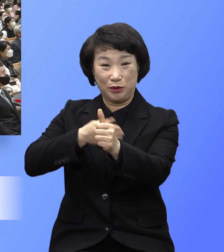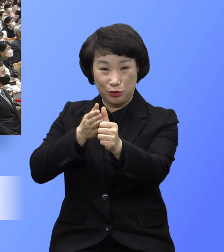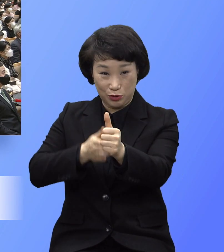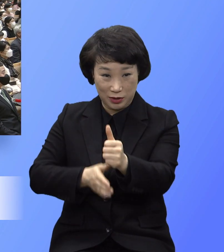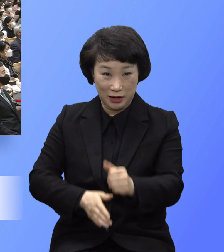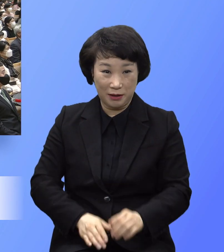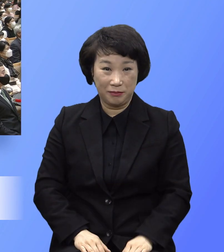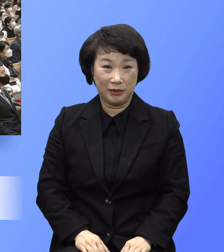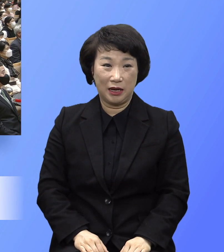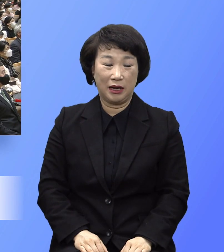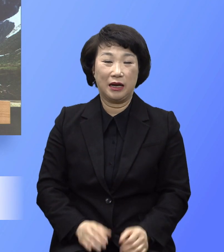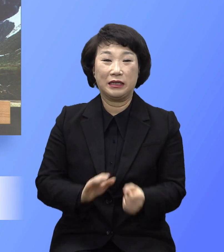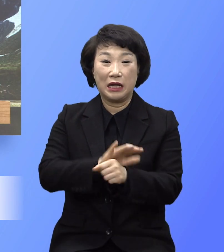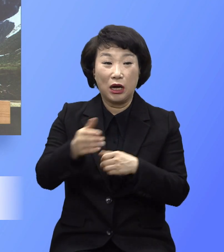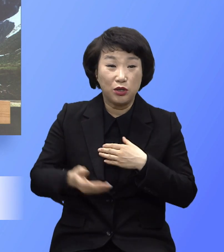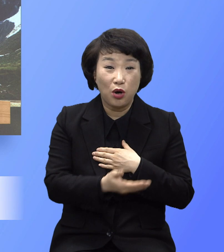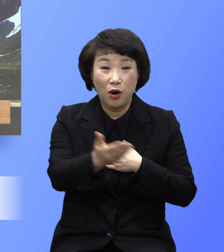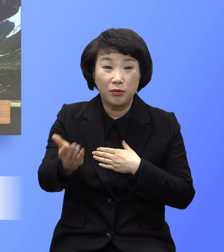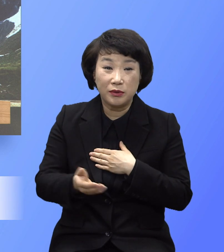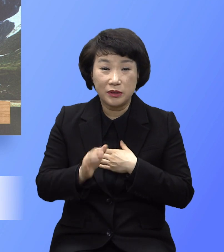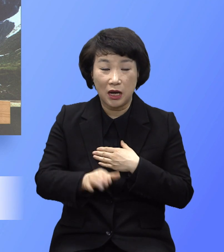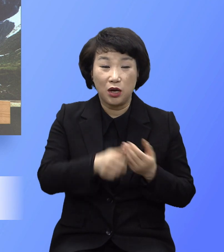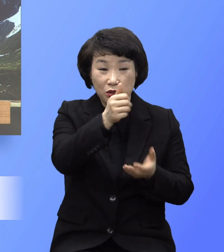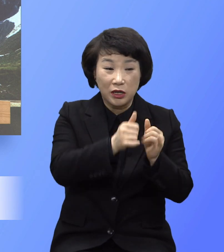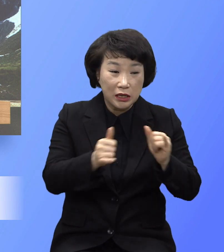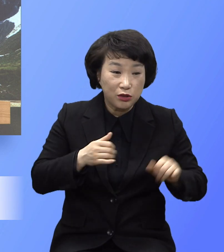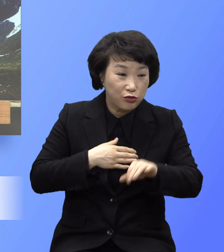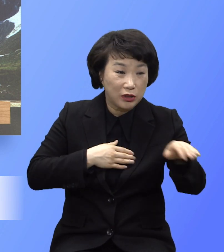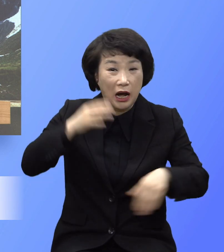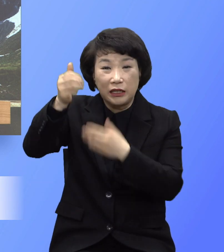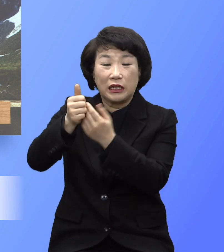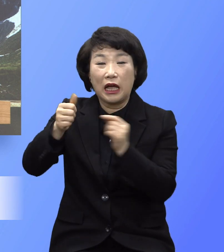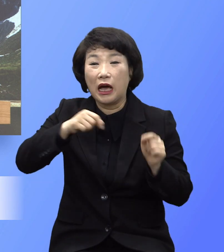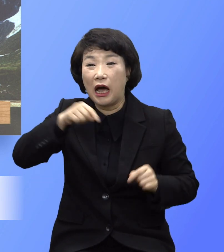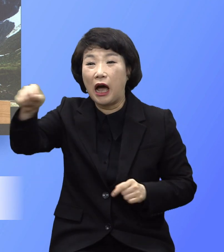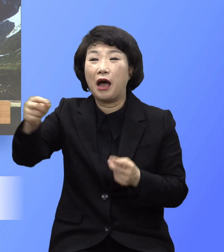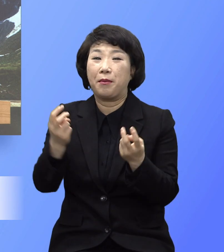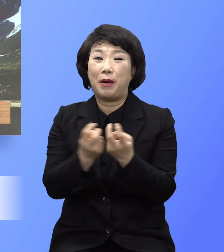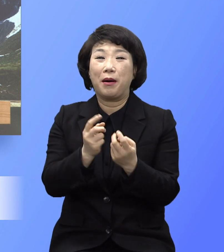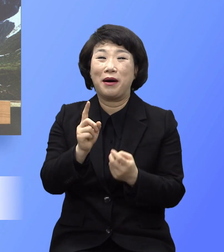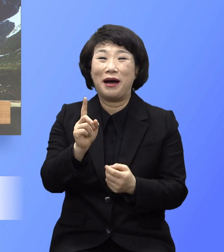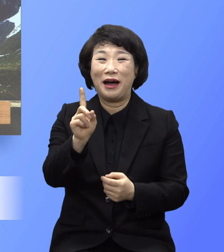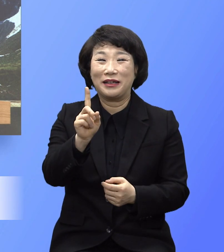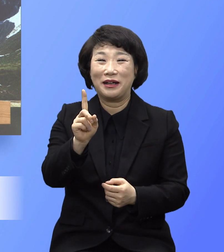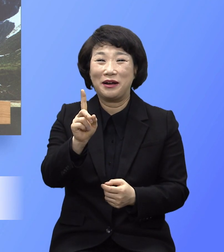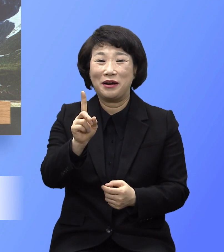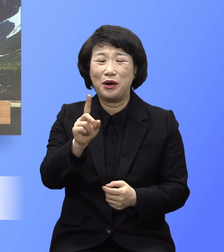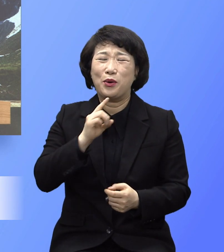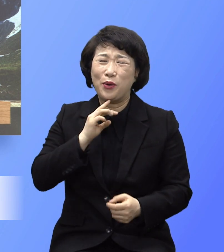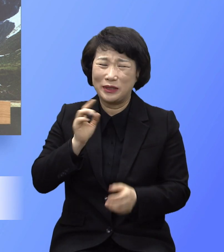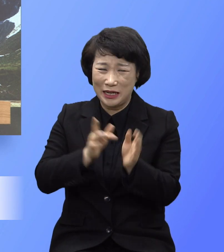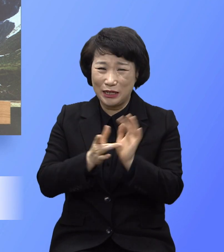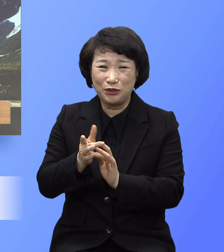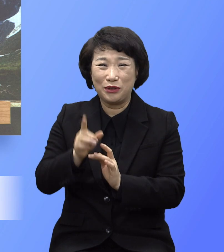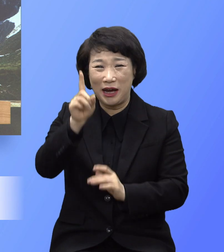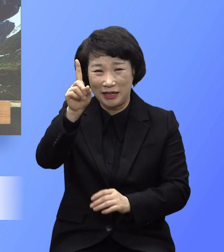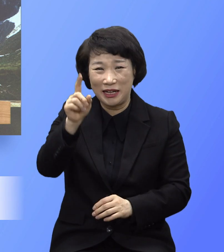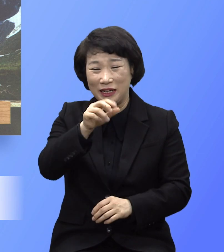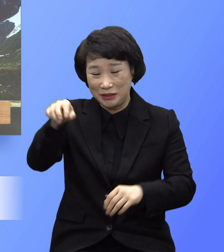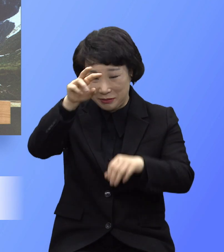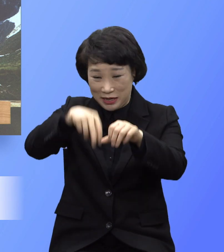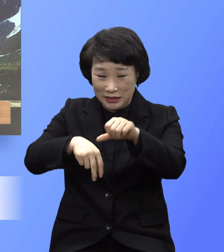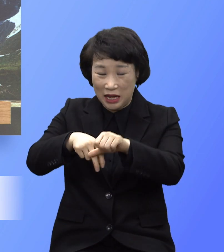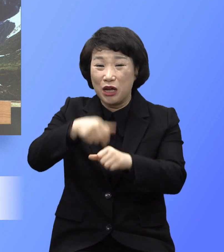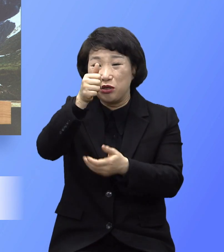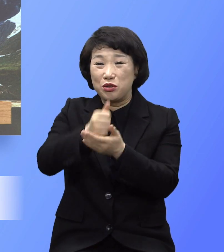사랑하는 여러분, 그러므로 죄인이 하나님께 접근할 수 있는 유일한 길은 오직 예수 그리스도의